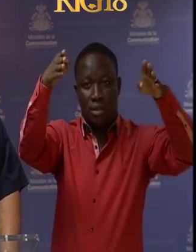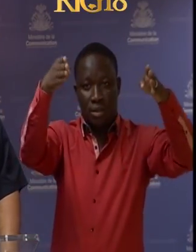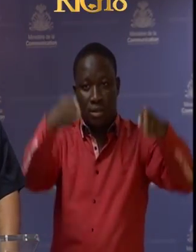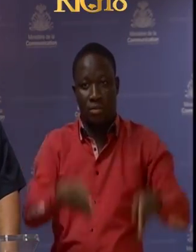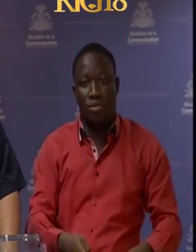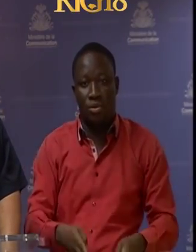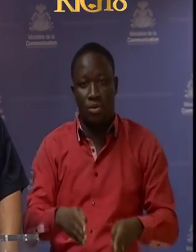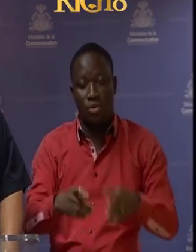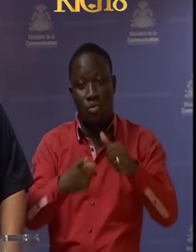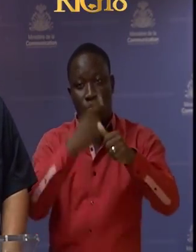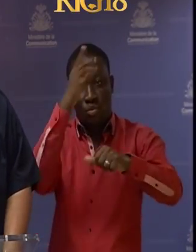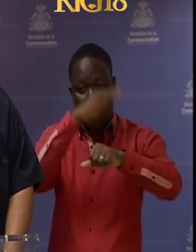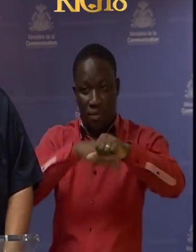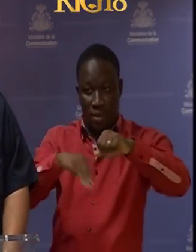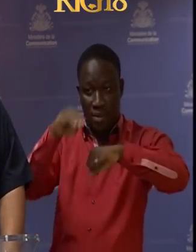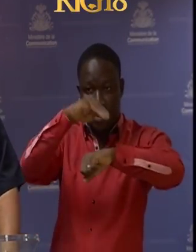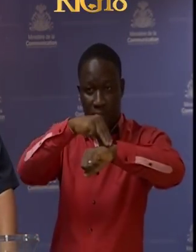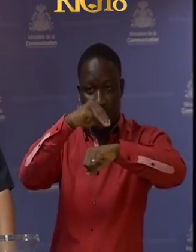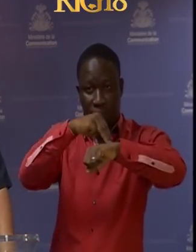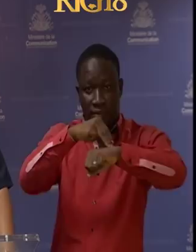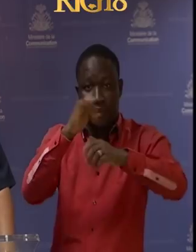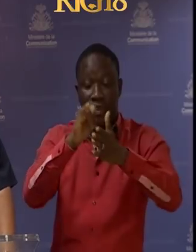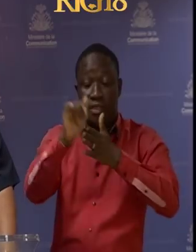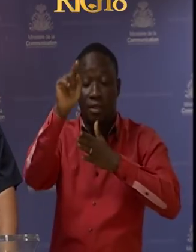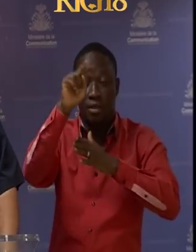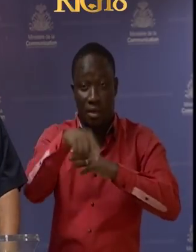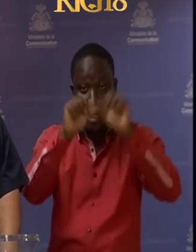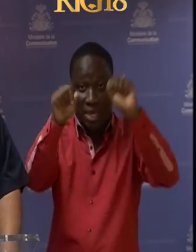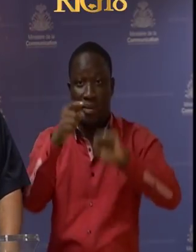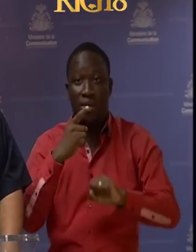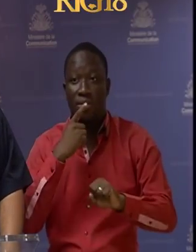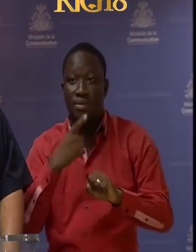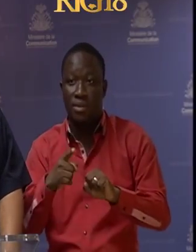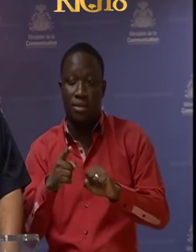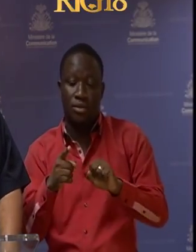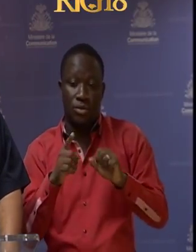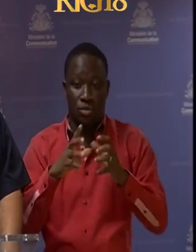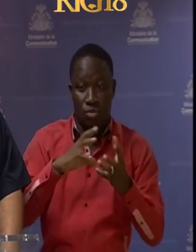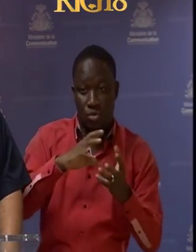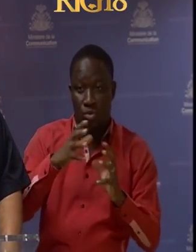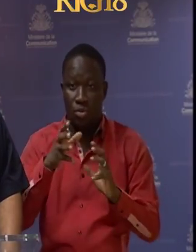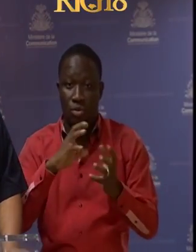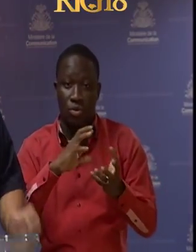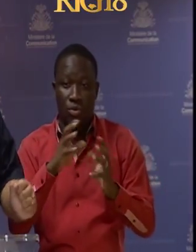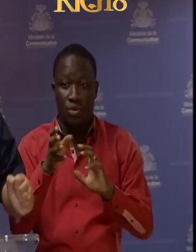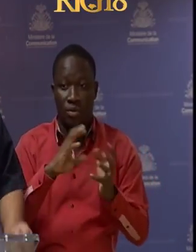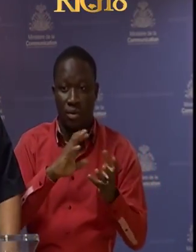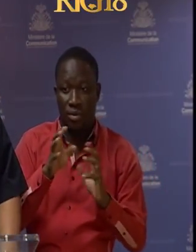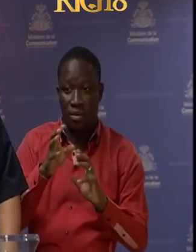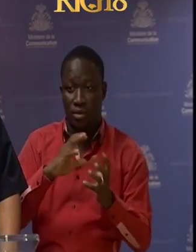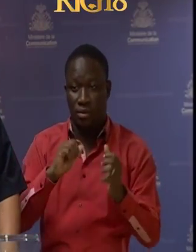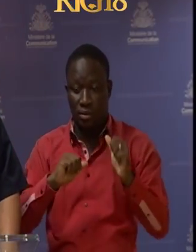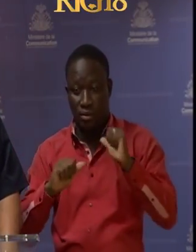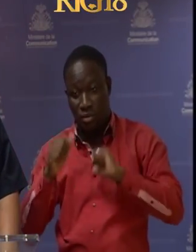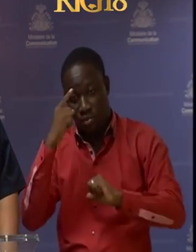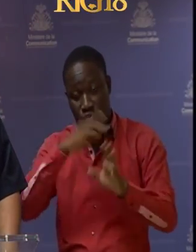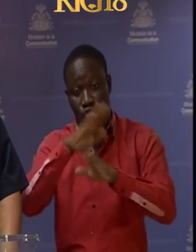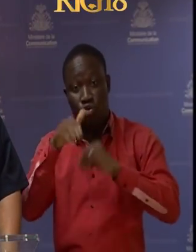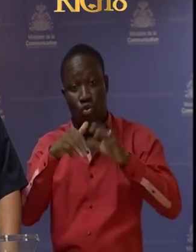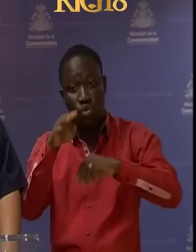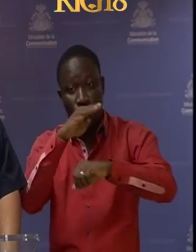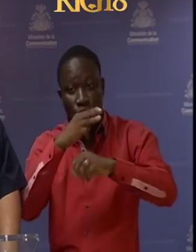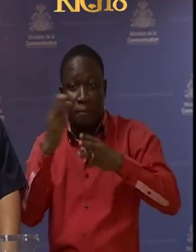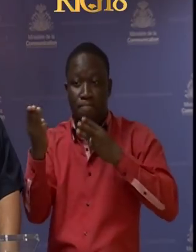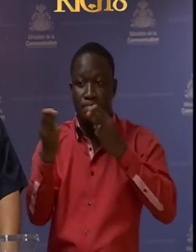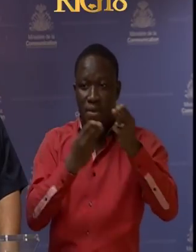officielle Premier ministre. Nan, et c'est l'âme d'Akadou de façon stratégique que tout